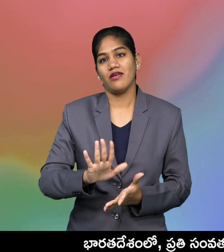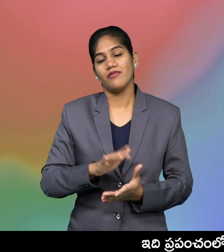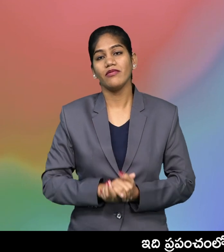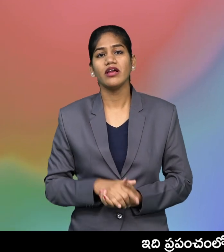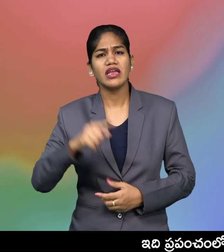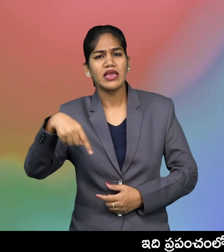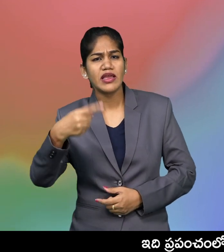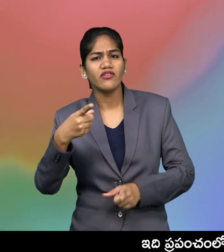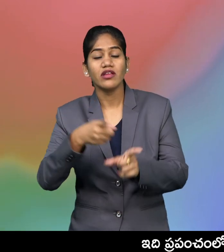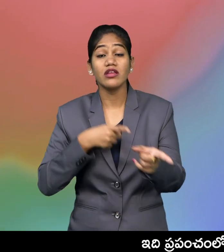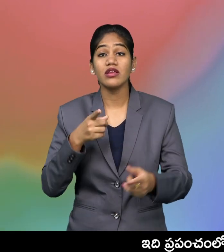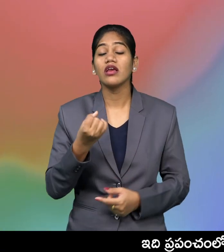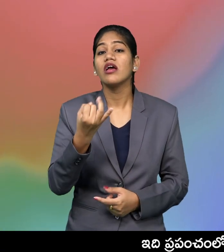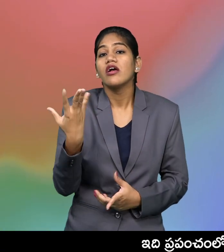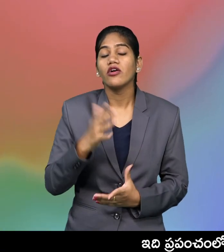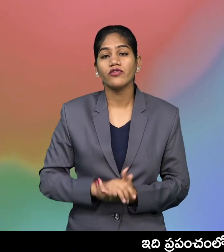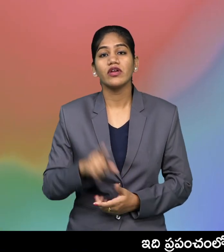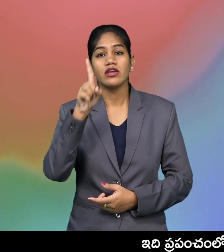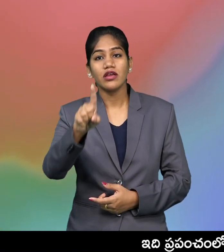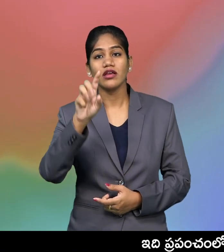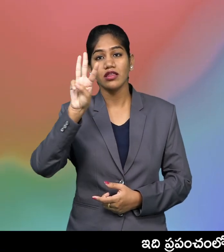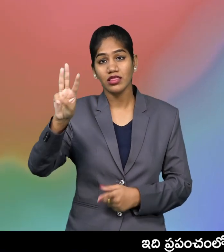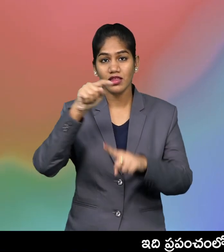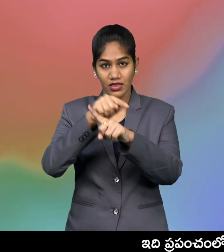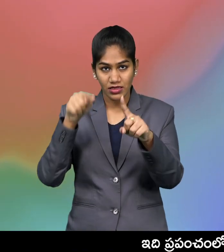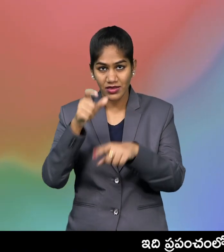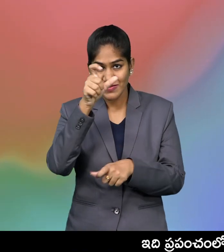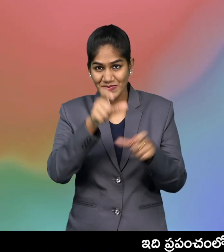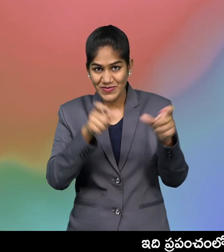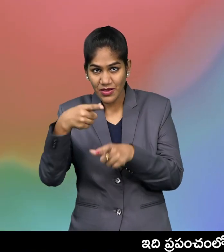ఇది ప్రపంచంలోని మొత్తం మరణాలలో 13%.